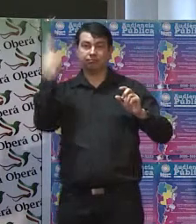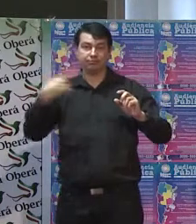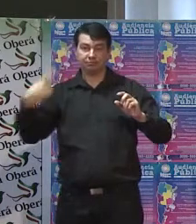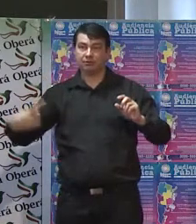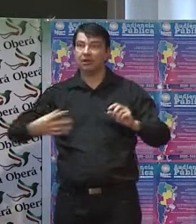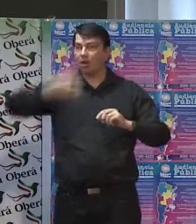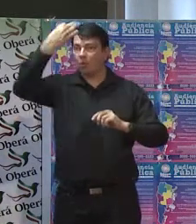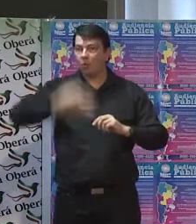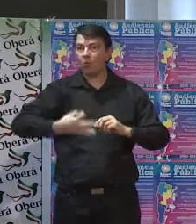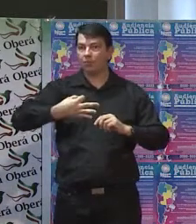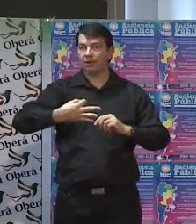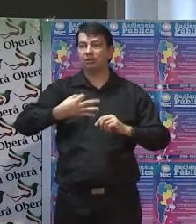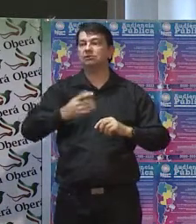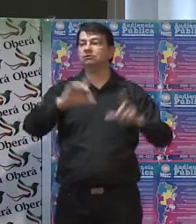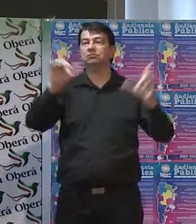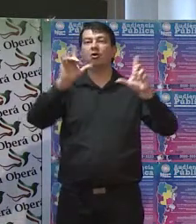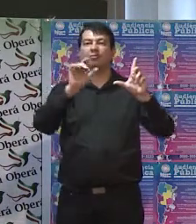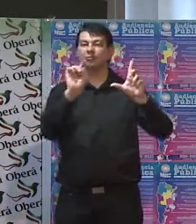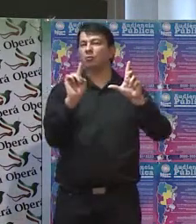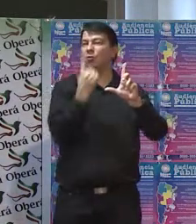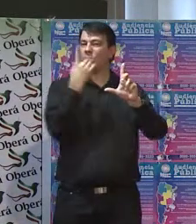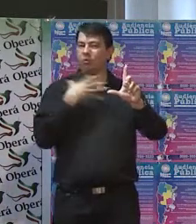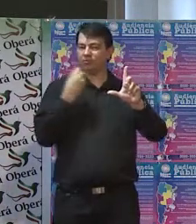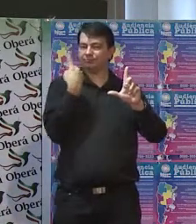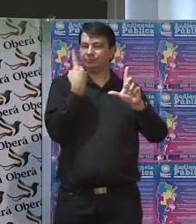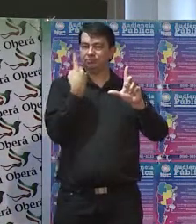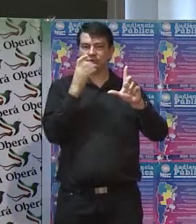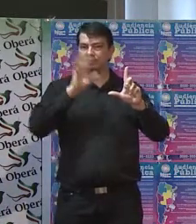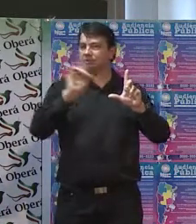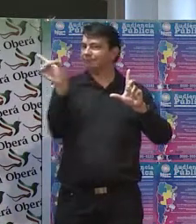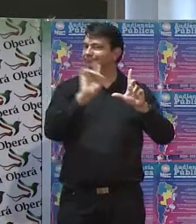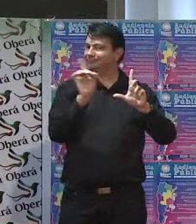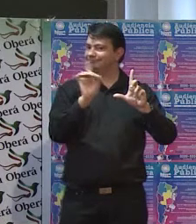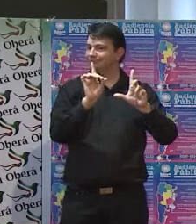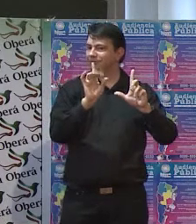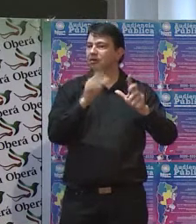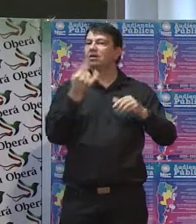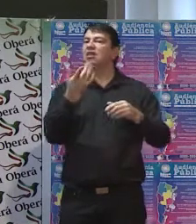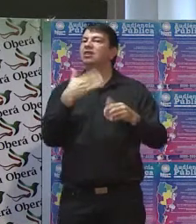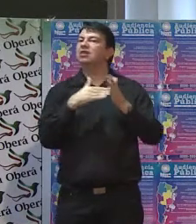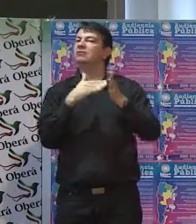monopolios y que con ellos el decorte de la información. Porque según quien informa,